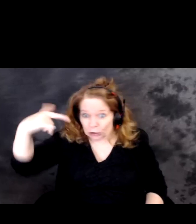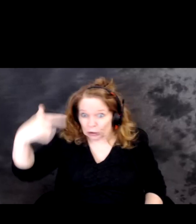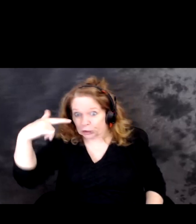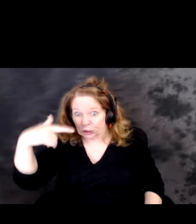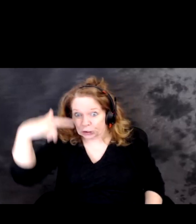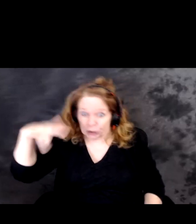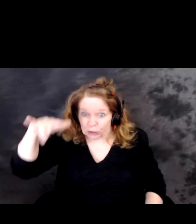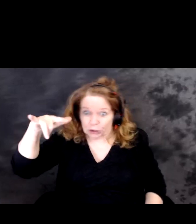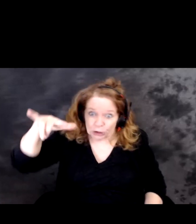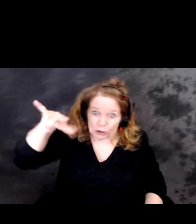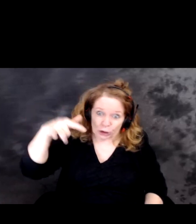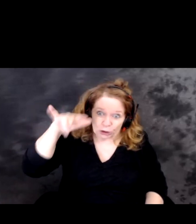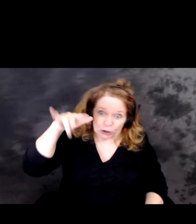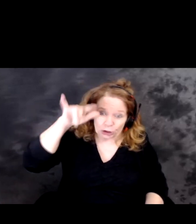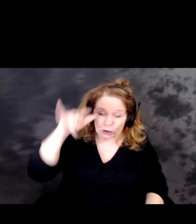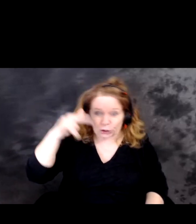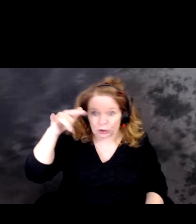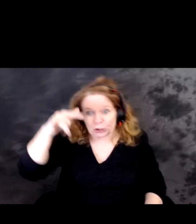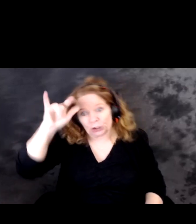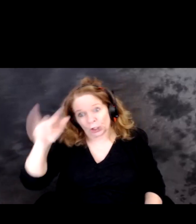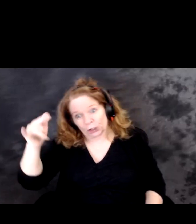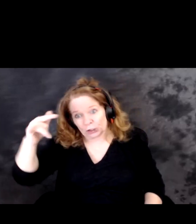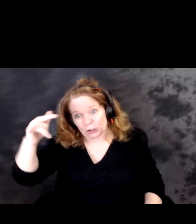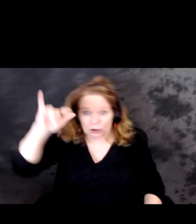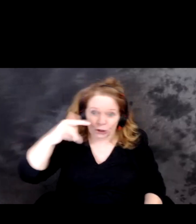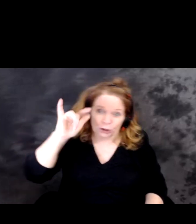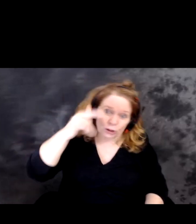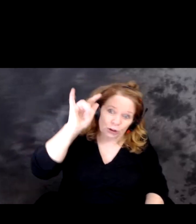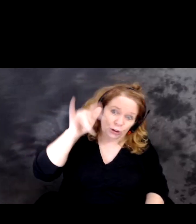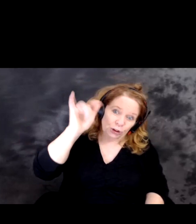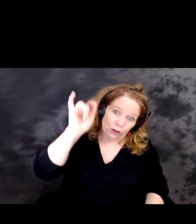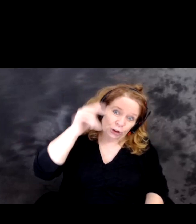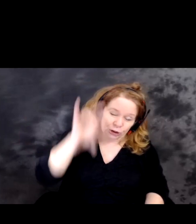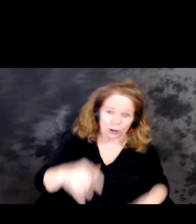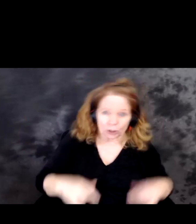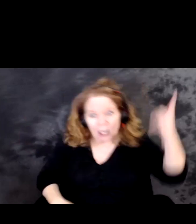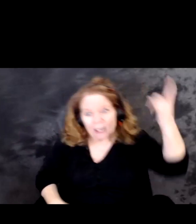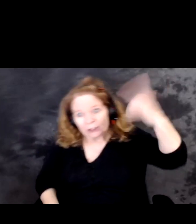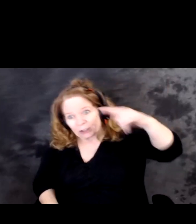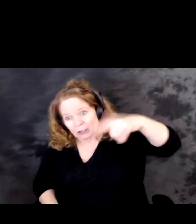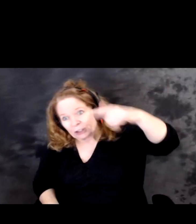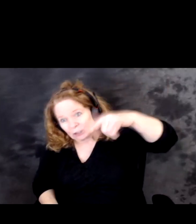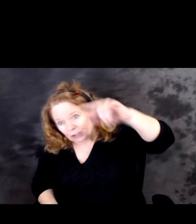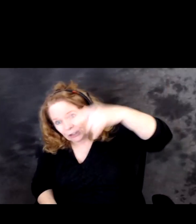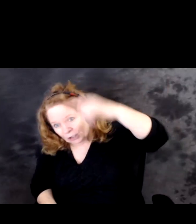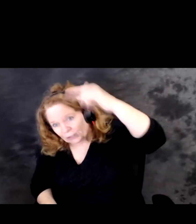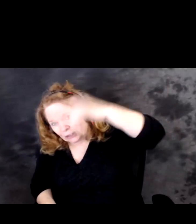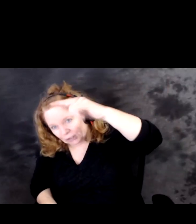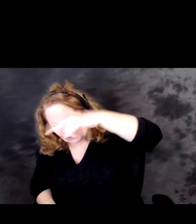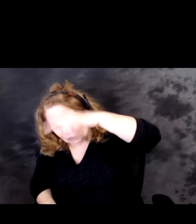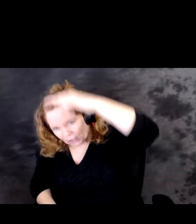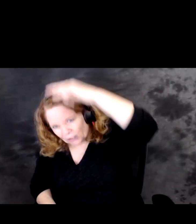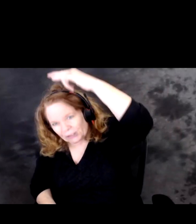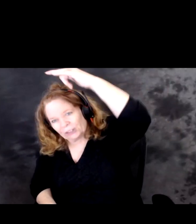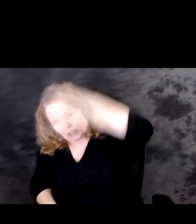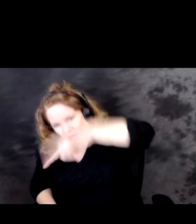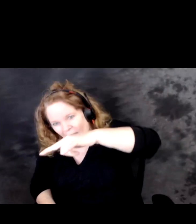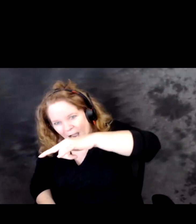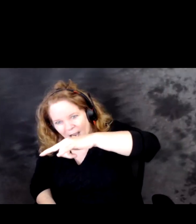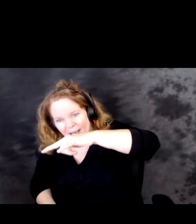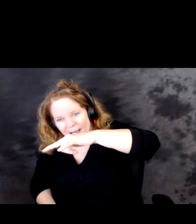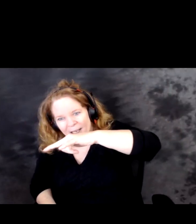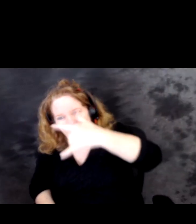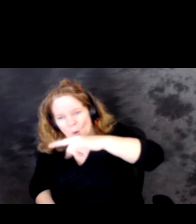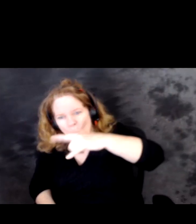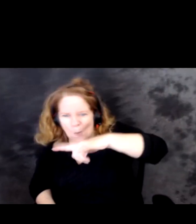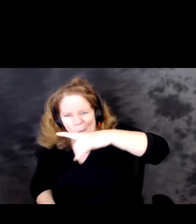chuck, chuck, chuck, chuck, chuck, chuck, chuck, chuck, chuck, chuck, chuck, chuck, chuck, chuck, chuck, chuck, chuck, chuck, chuck,